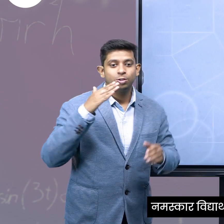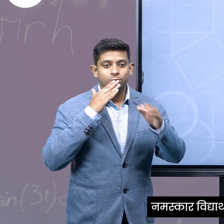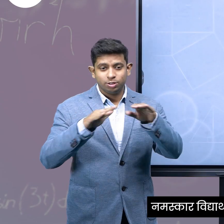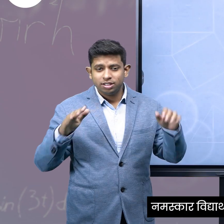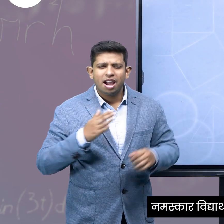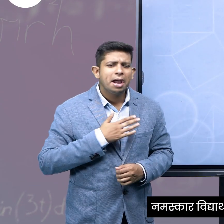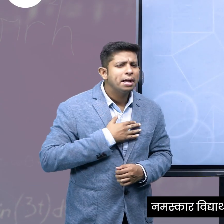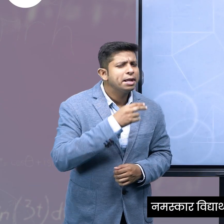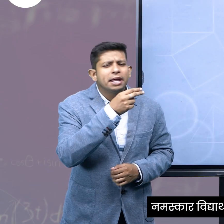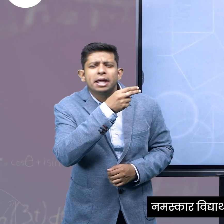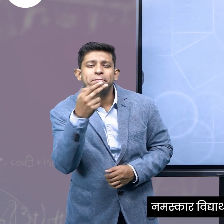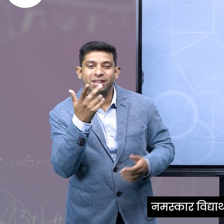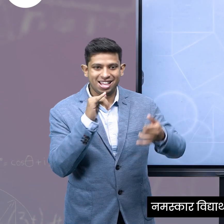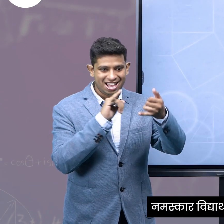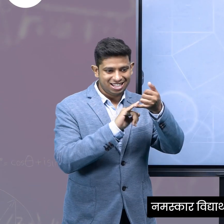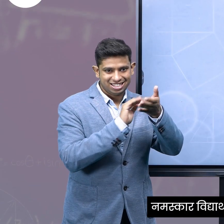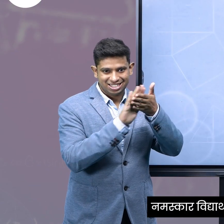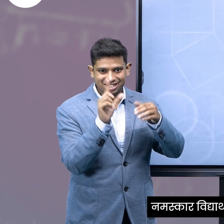विद्यार्थ्यांनो, मी सुषमा आहे.